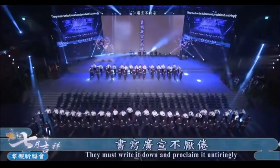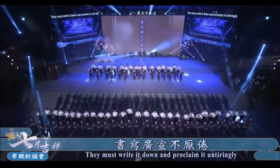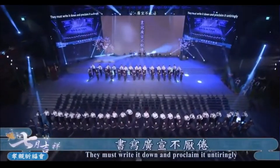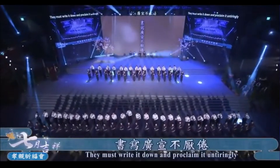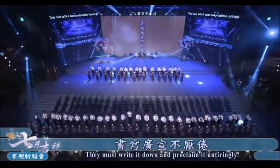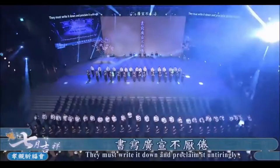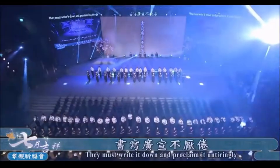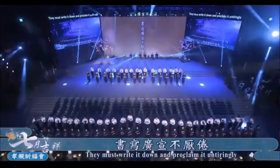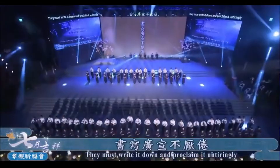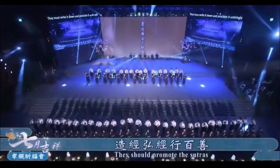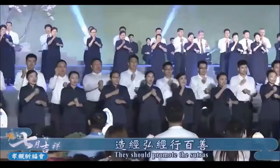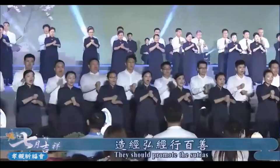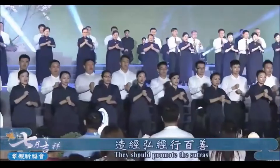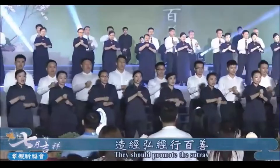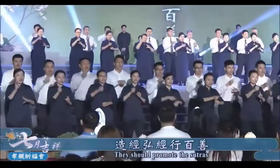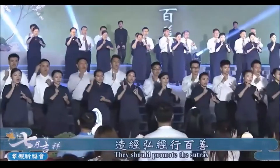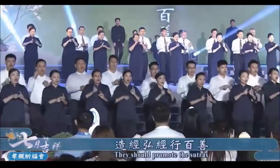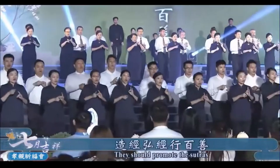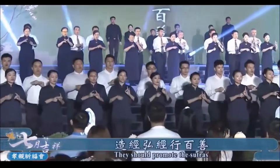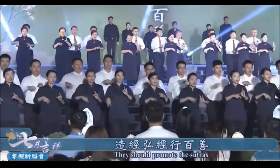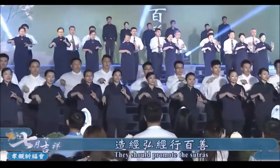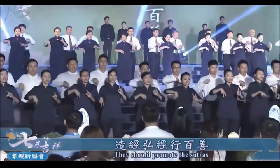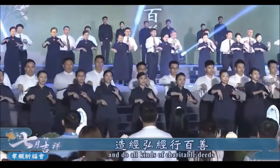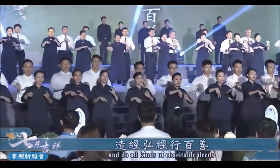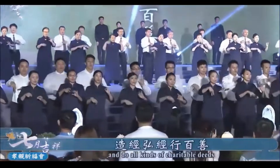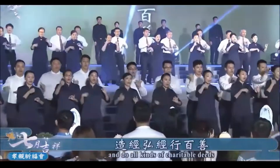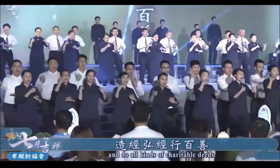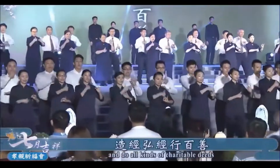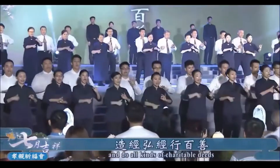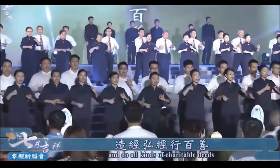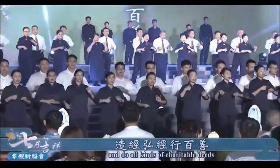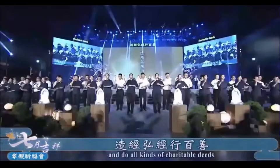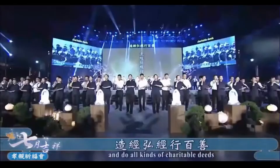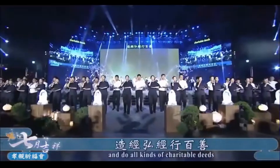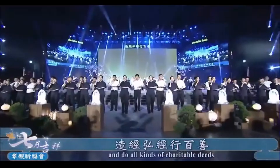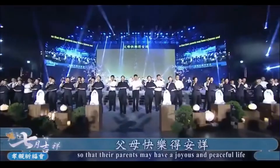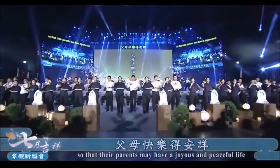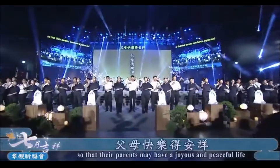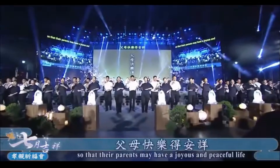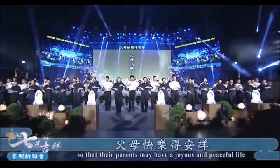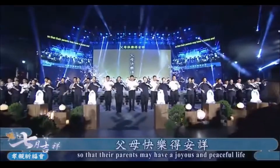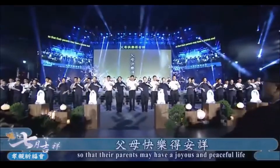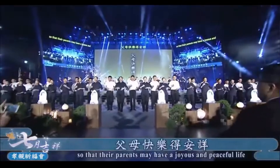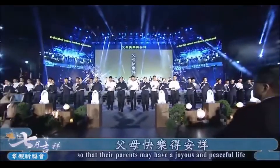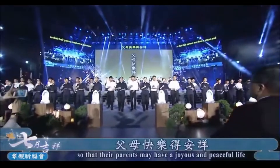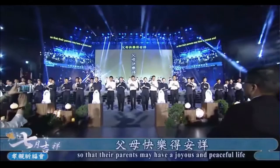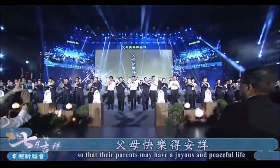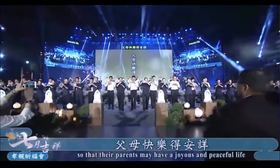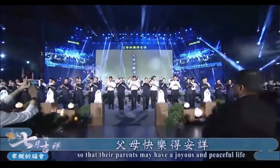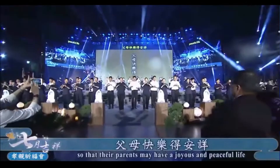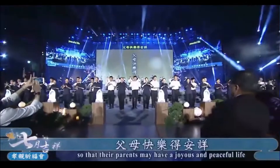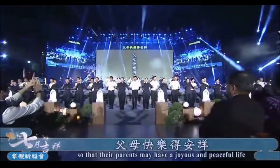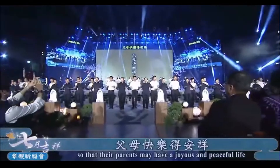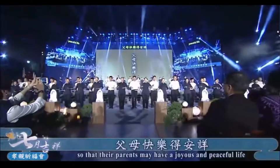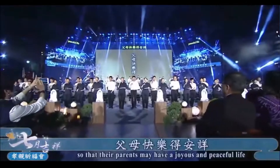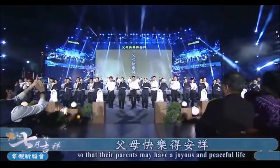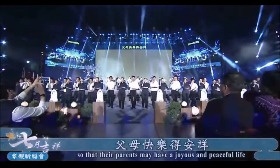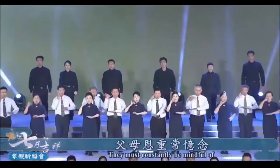厌倦，早尽红尽心白山，父母快乐的安详，父